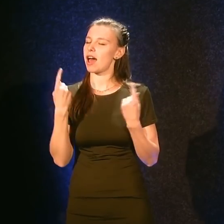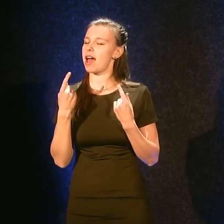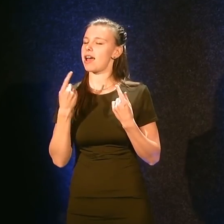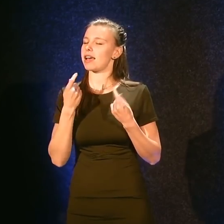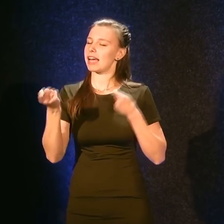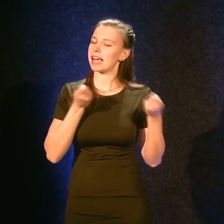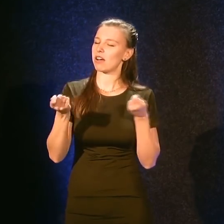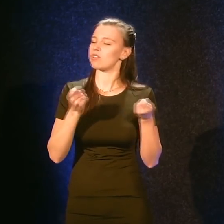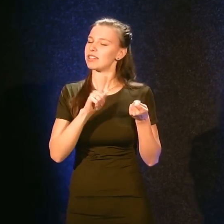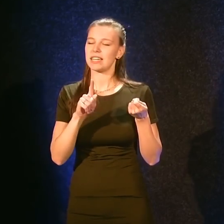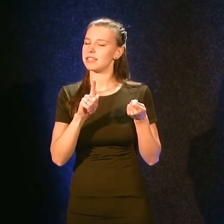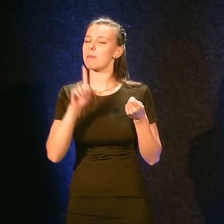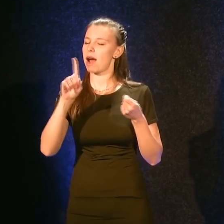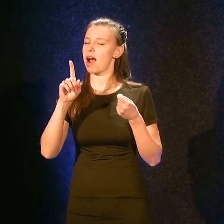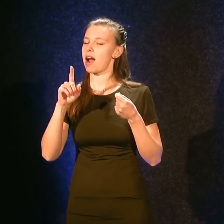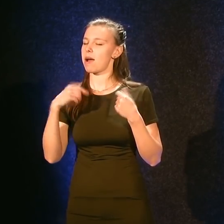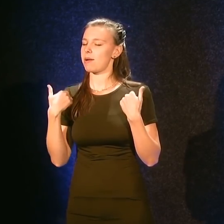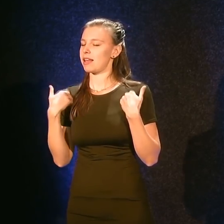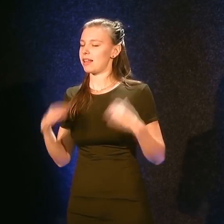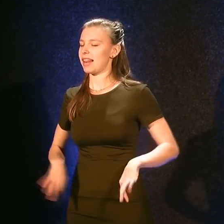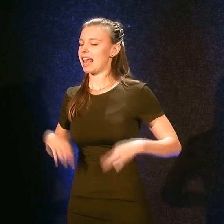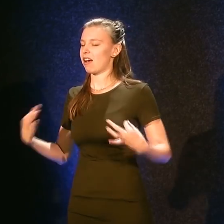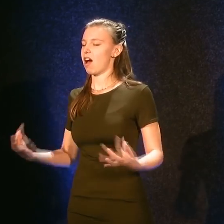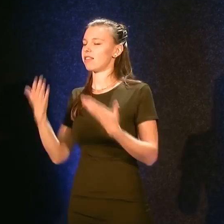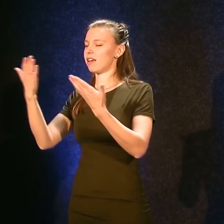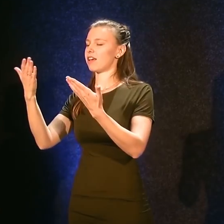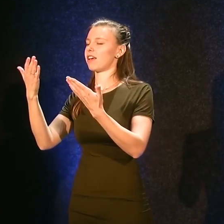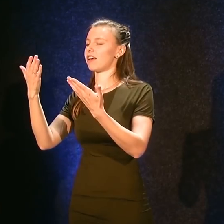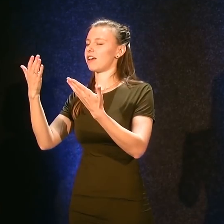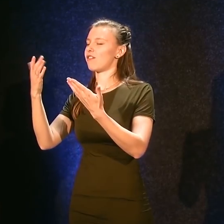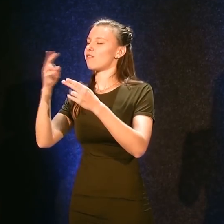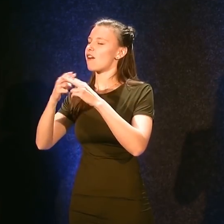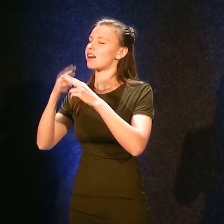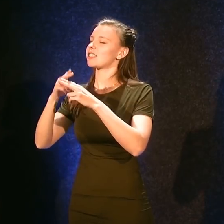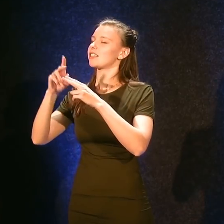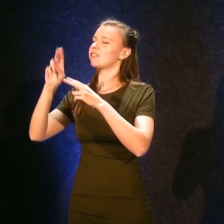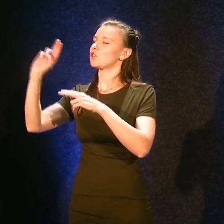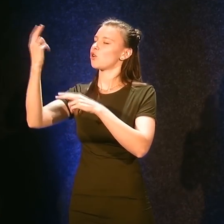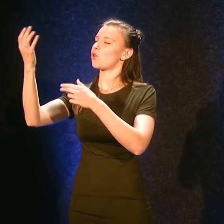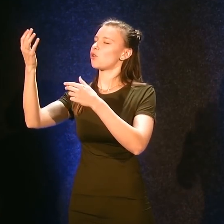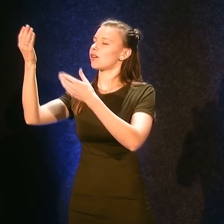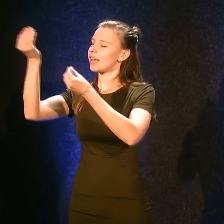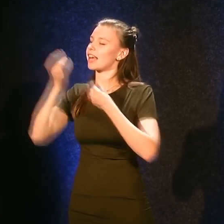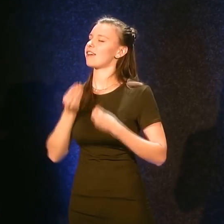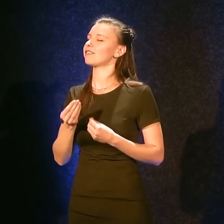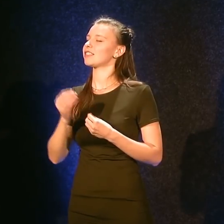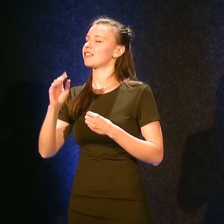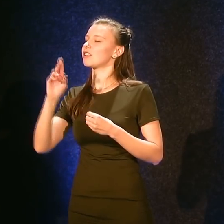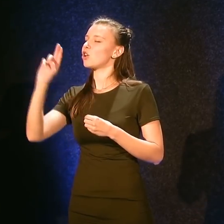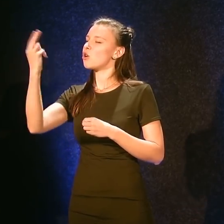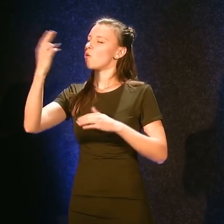Maar dat we met lege handen mogen verwachten wat u ons geeft. Dat uw genade groot wordt in